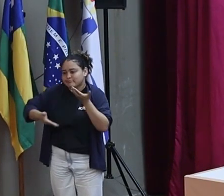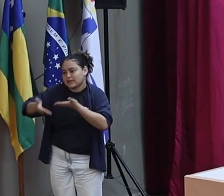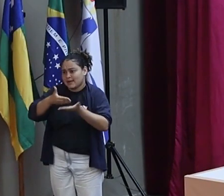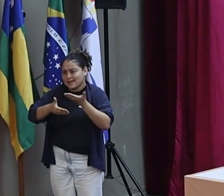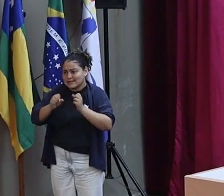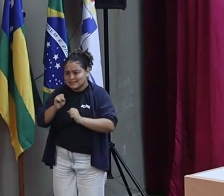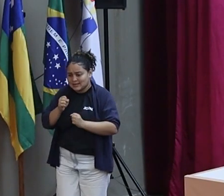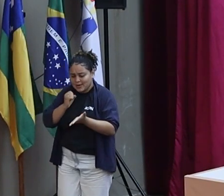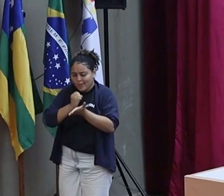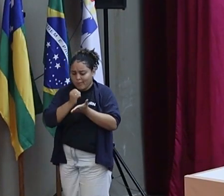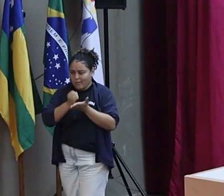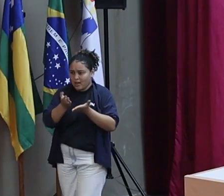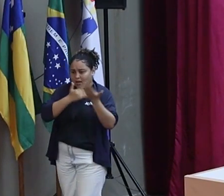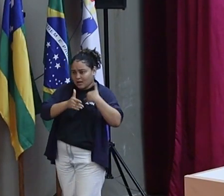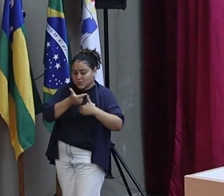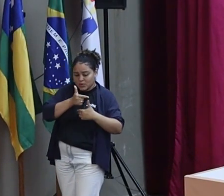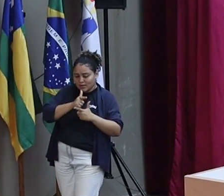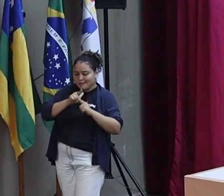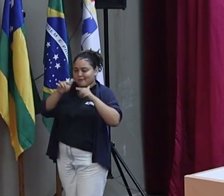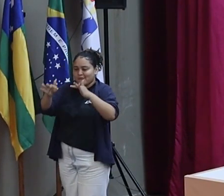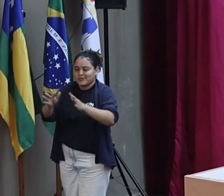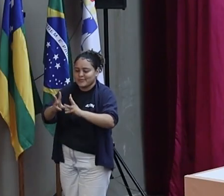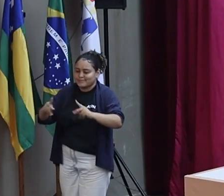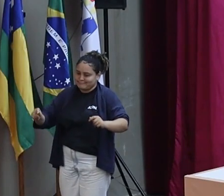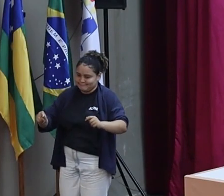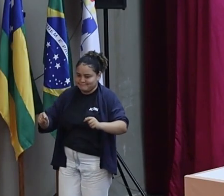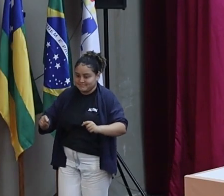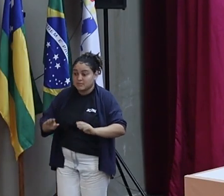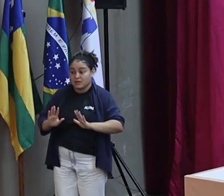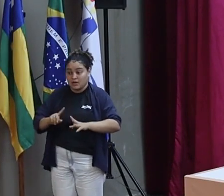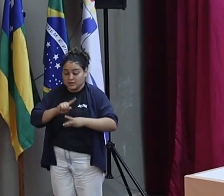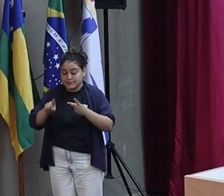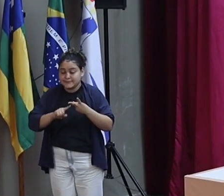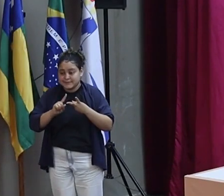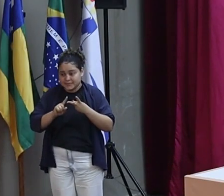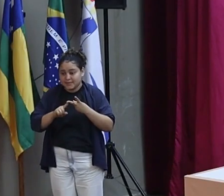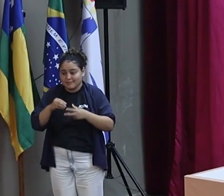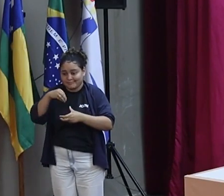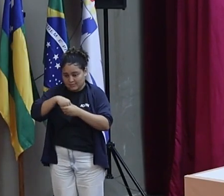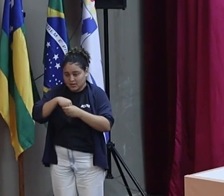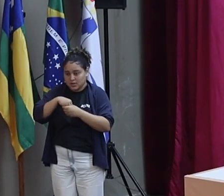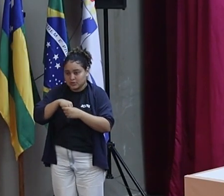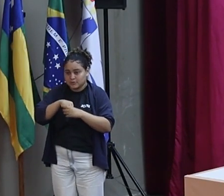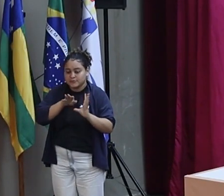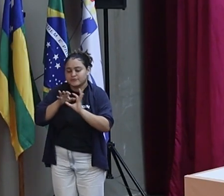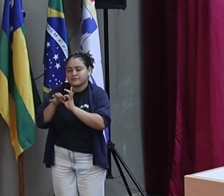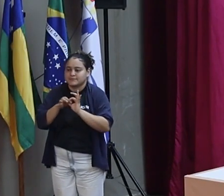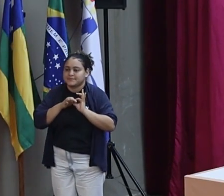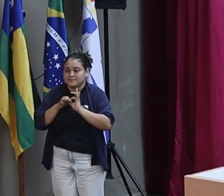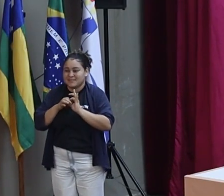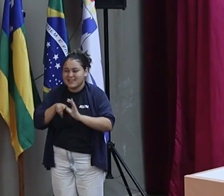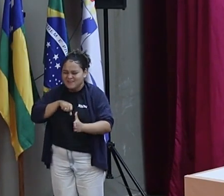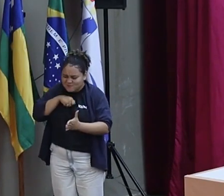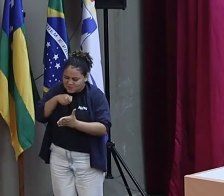esse movimento anterior, né? E aí tem um segundo ponto, né, que envolve essas questões, que é esse